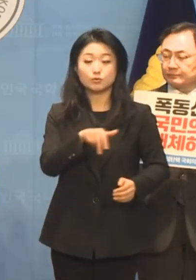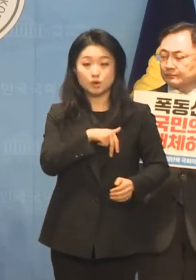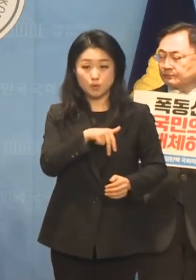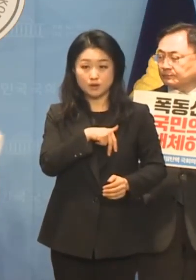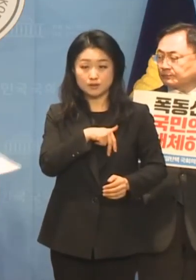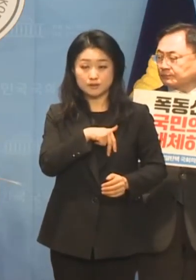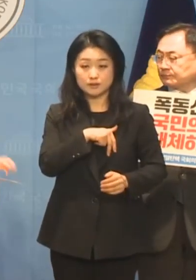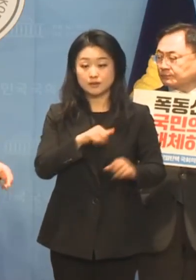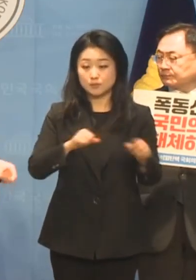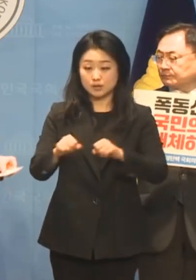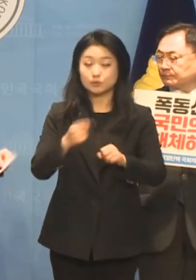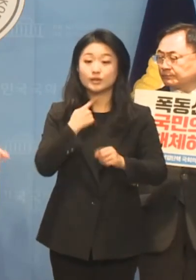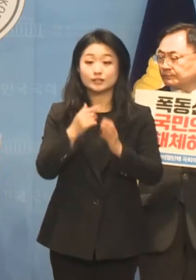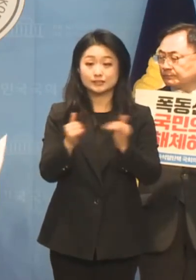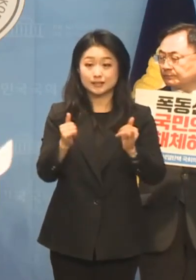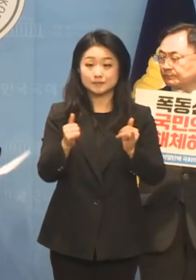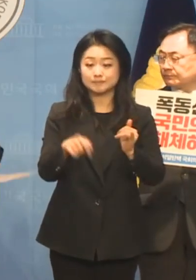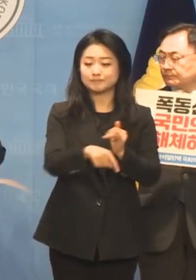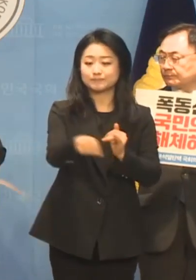합니다.